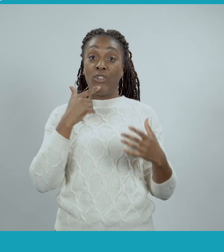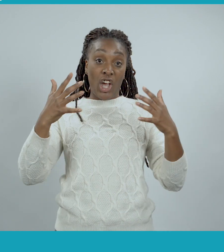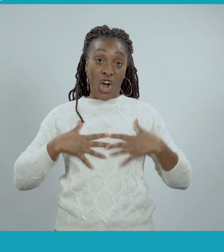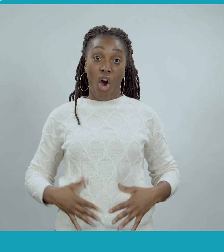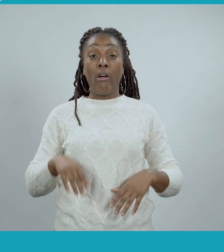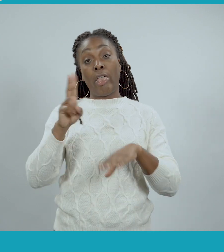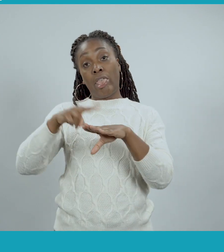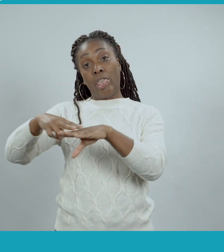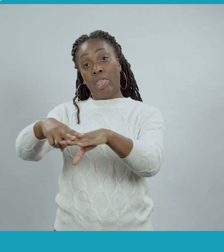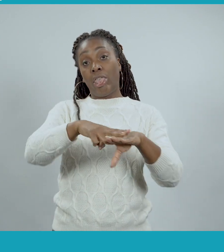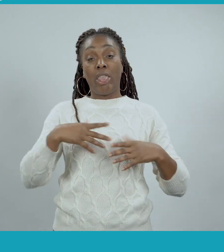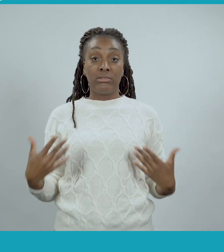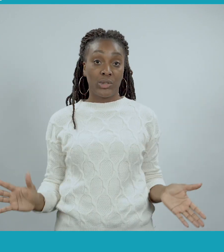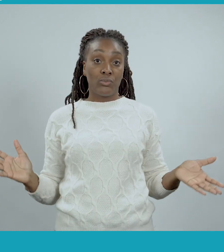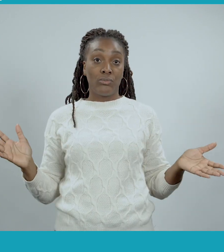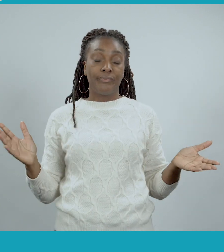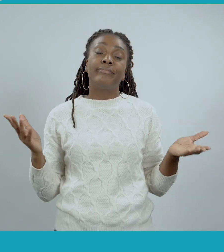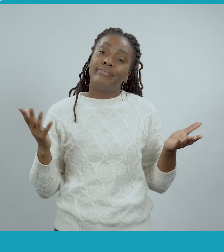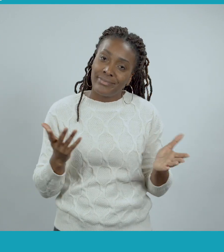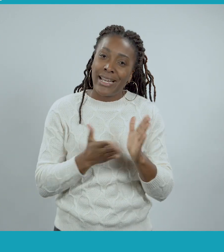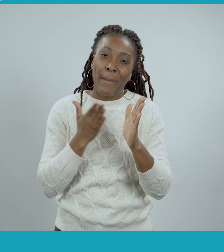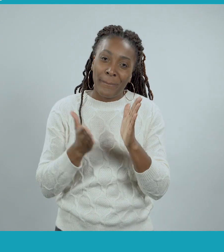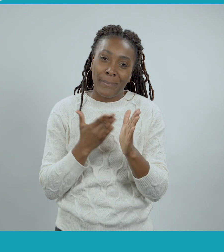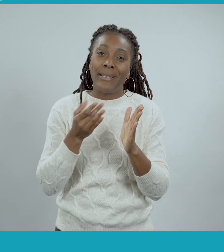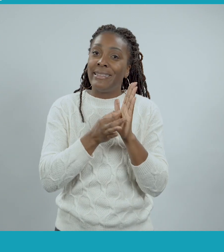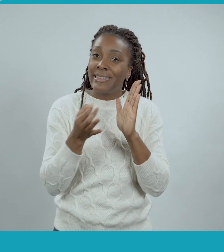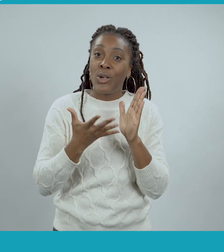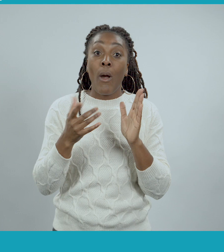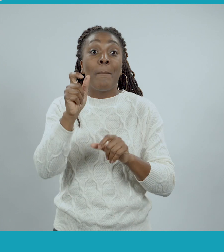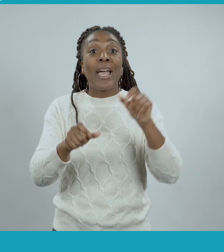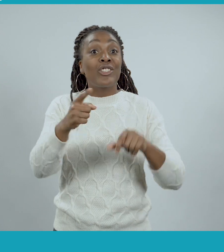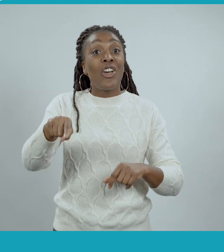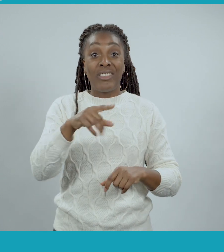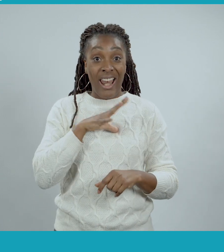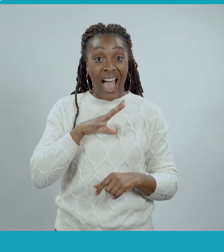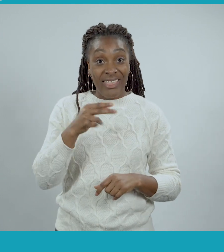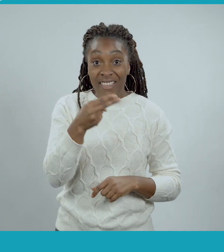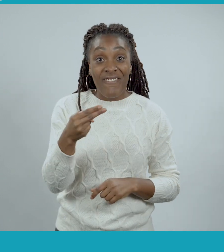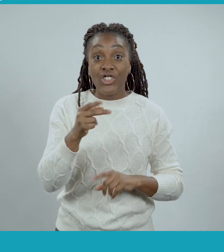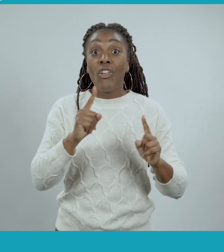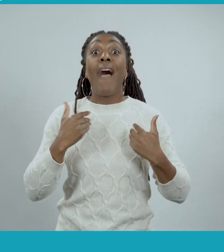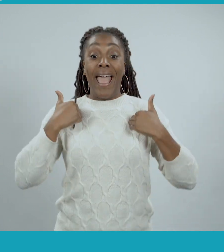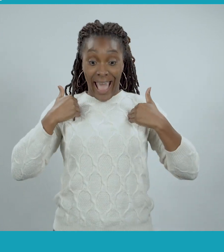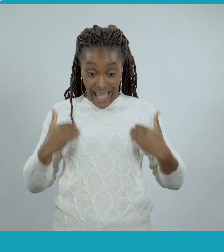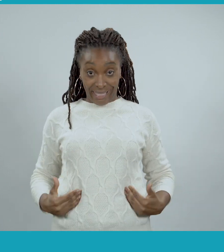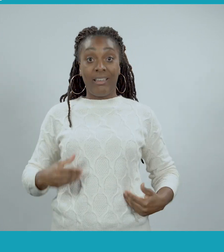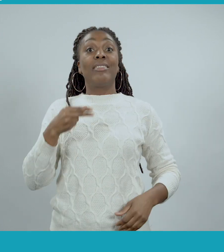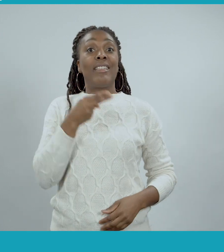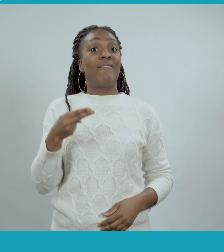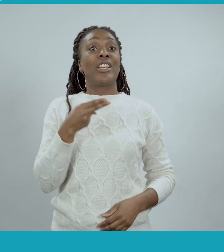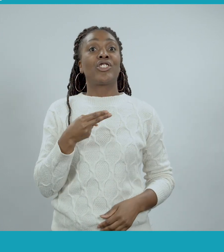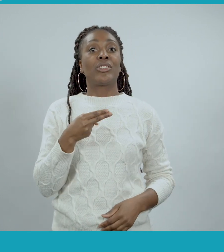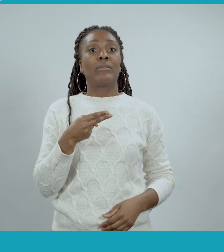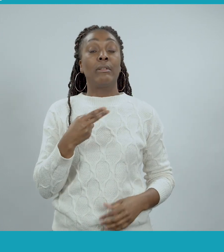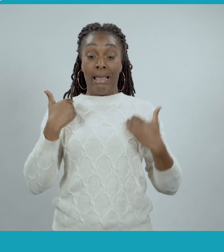morte, c'est-à-dire un cadavre. Selon la Bible, les gens n'ont pas une nefesh, mais sont plutôt